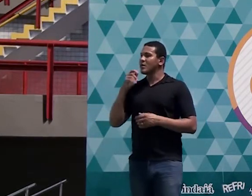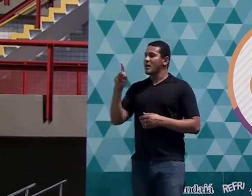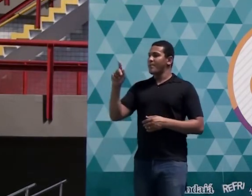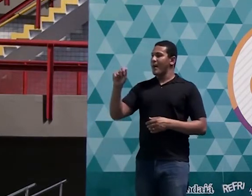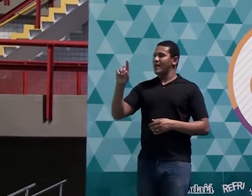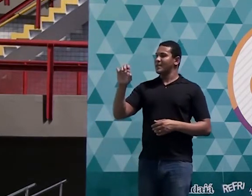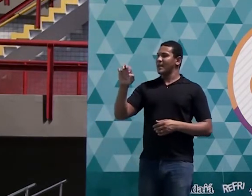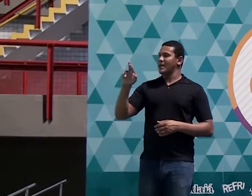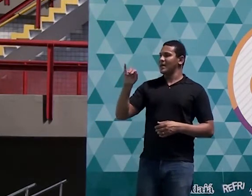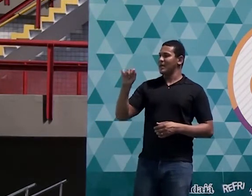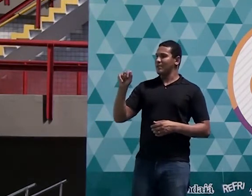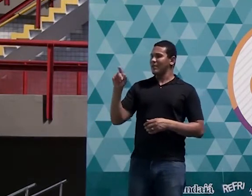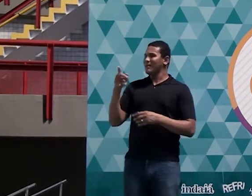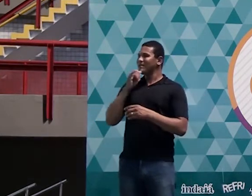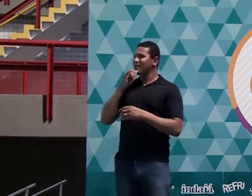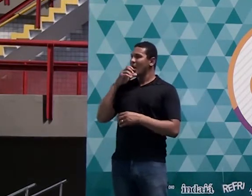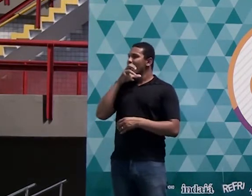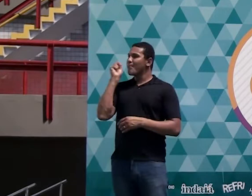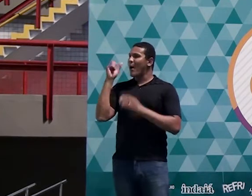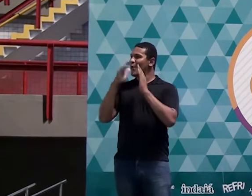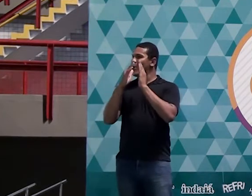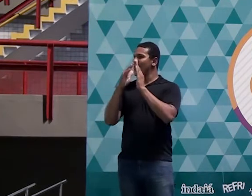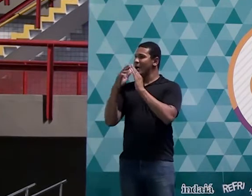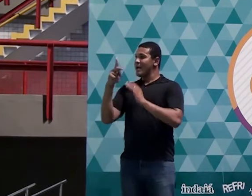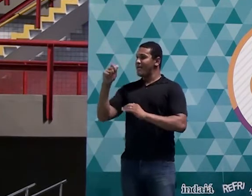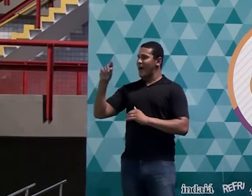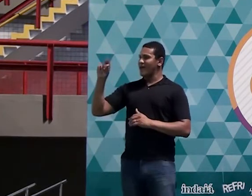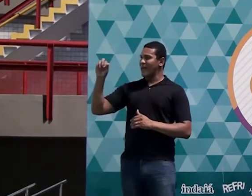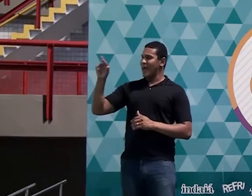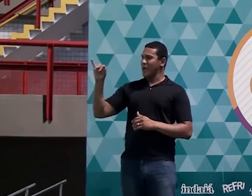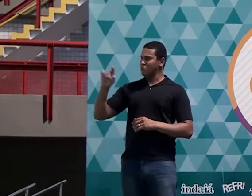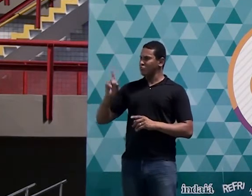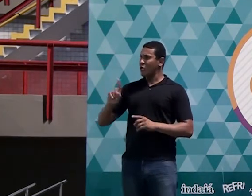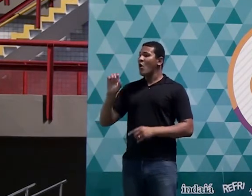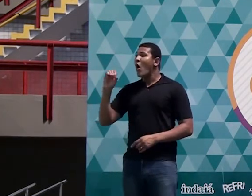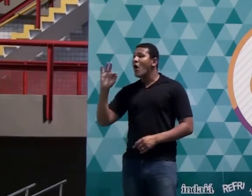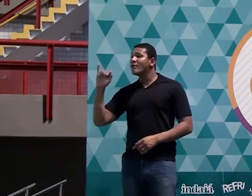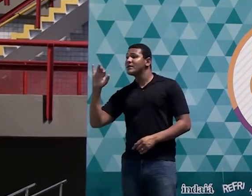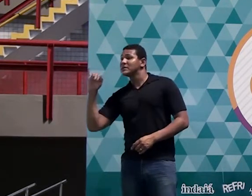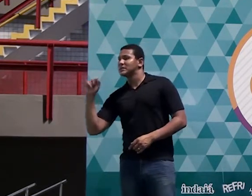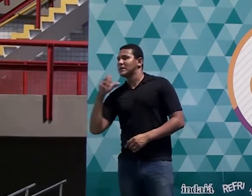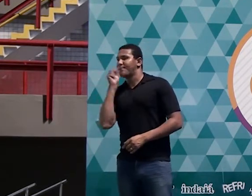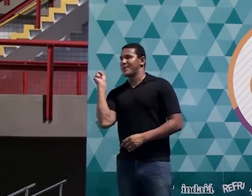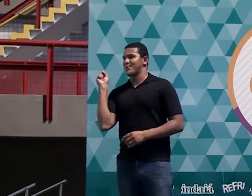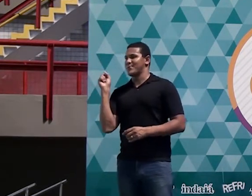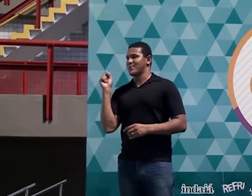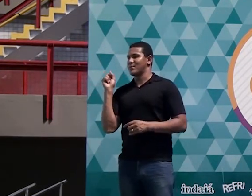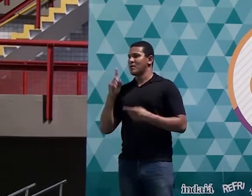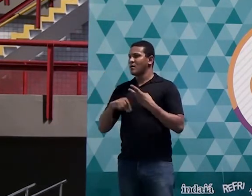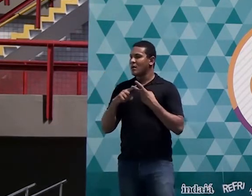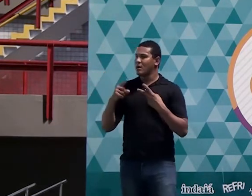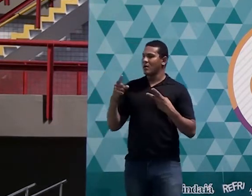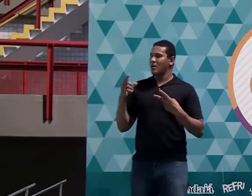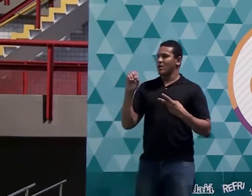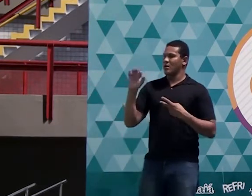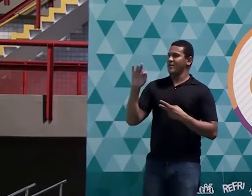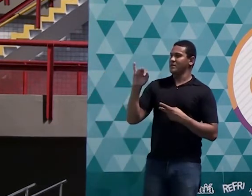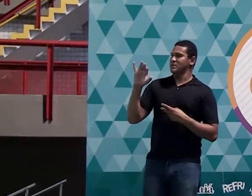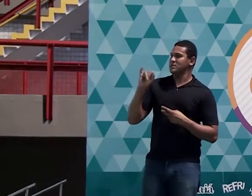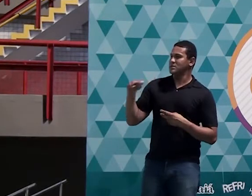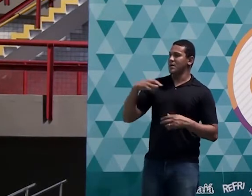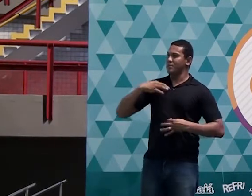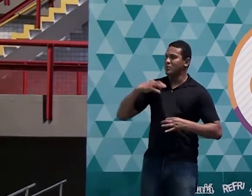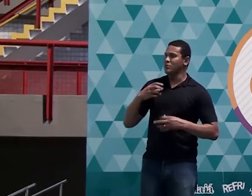É oficina de pão, não é doceria, confeitaria, é oficina de bolos, oficina de blusas.